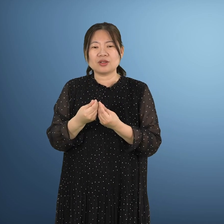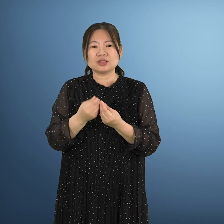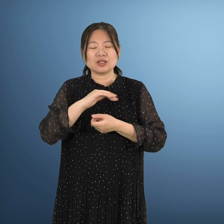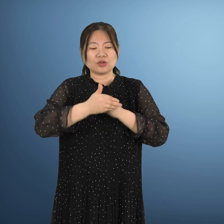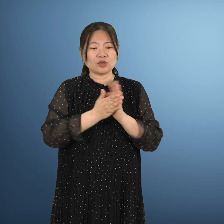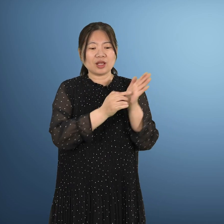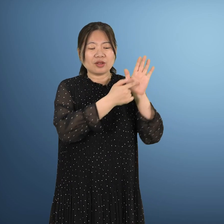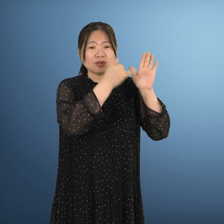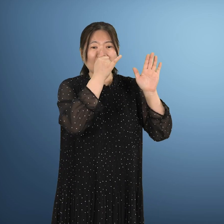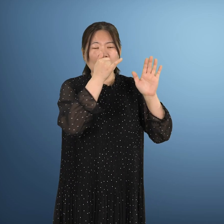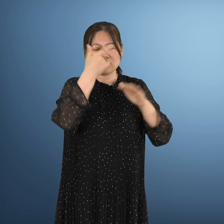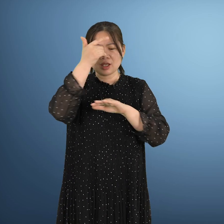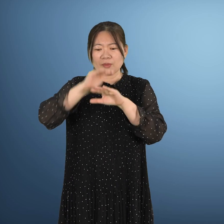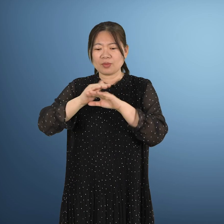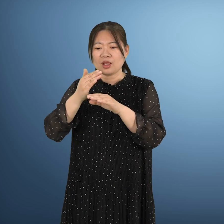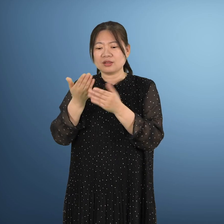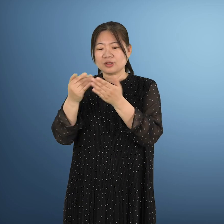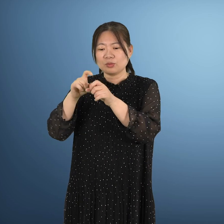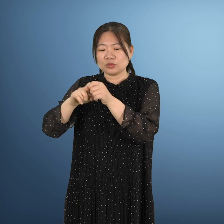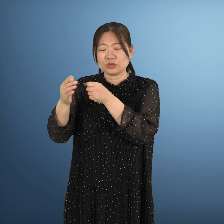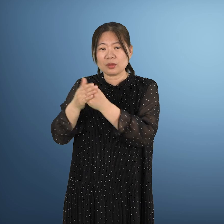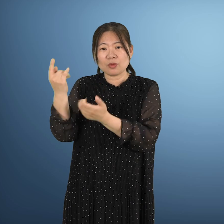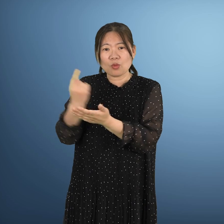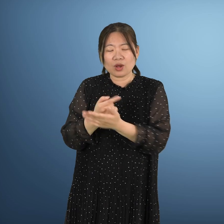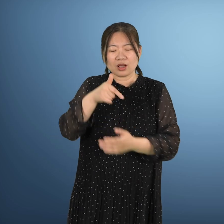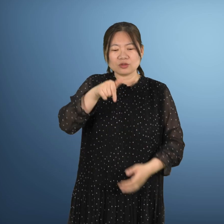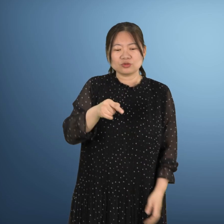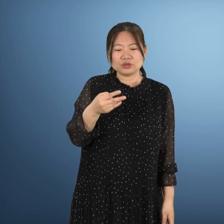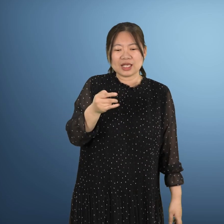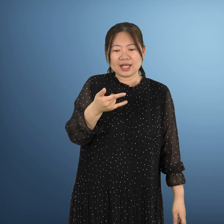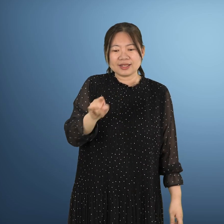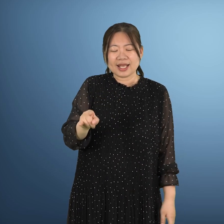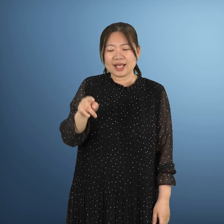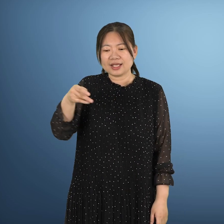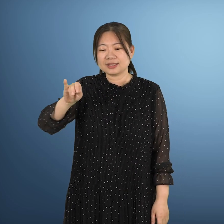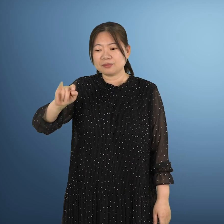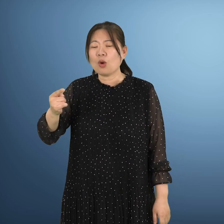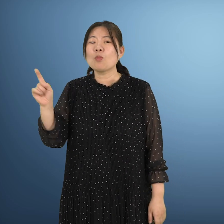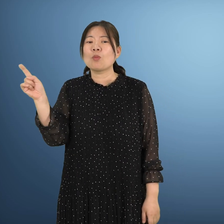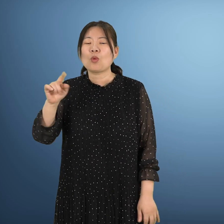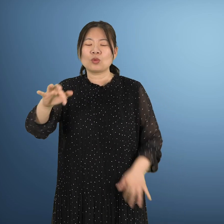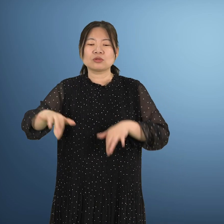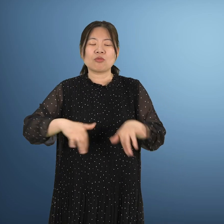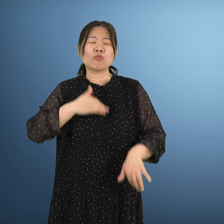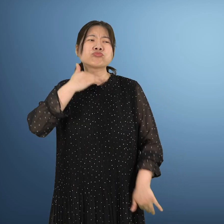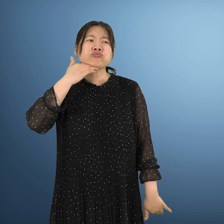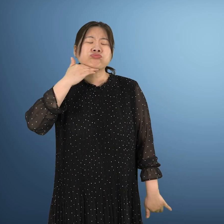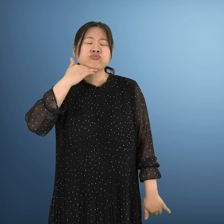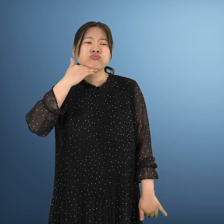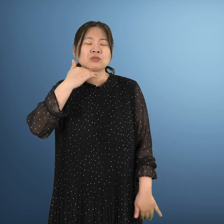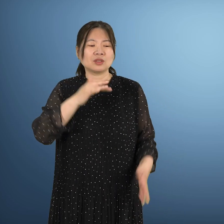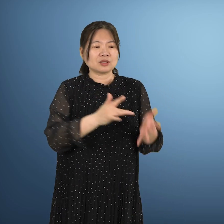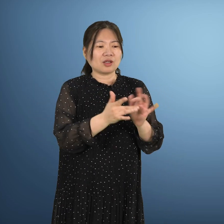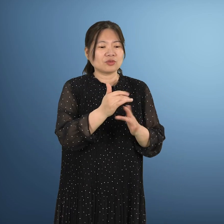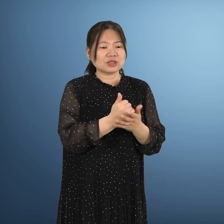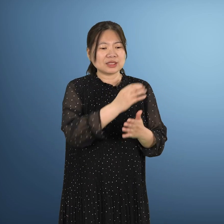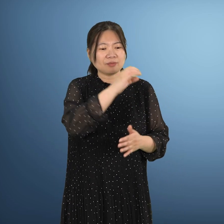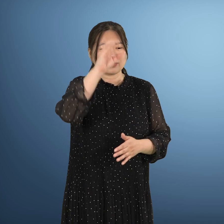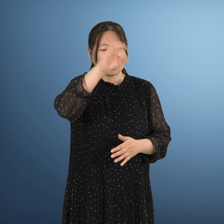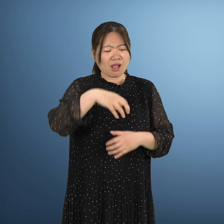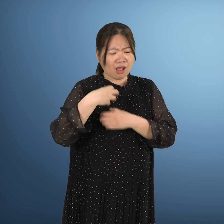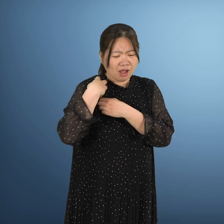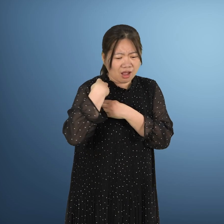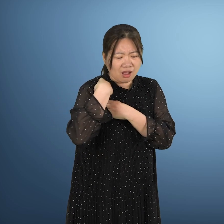예배를 드리러 왔던 구레네 시몬이 길거리에 서 있다가 예수님이